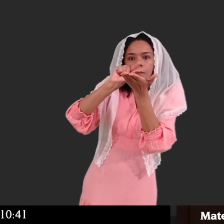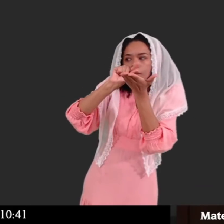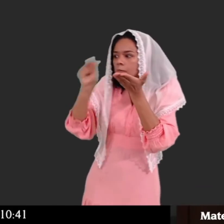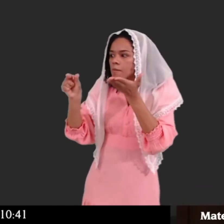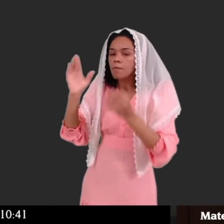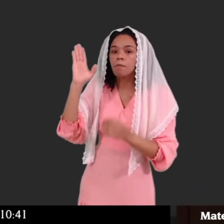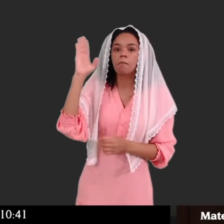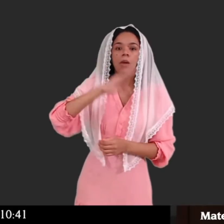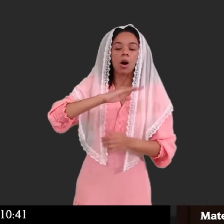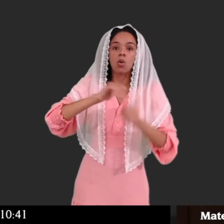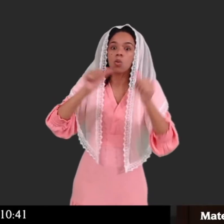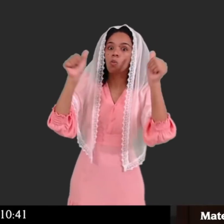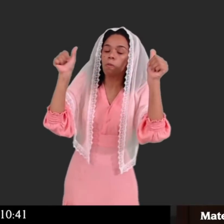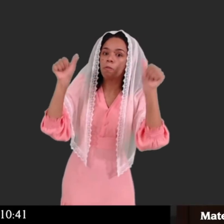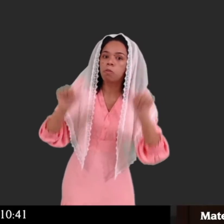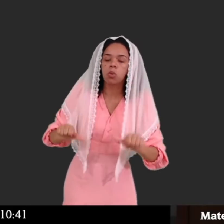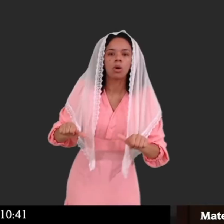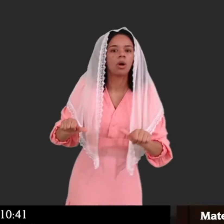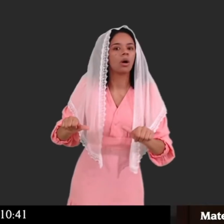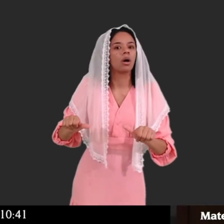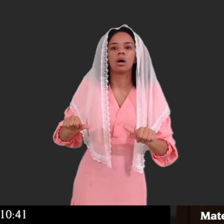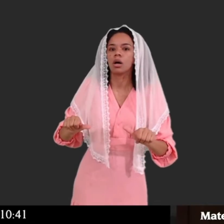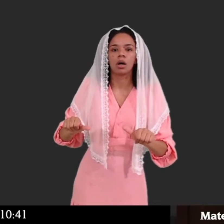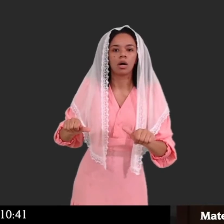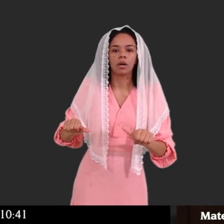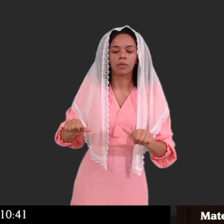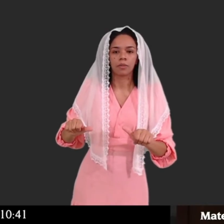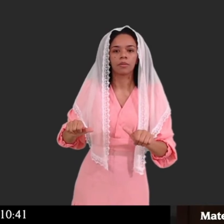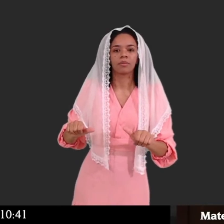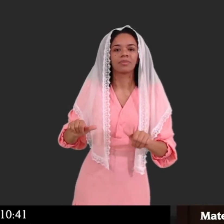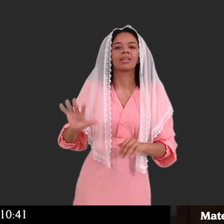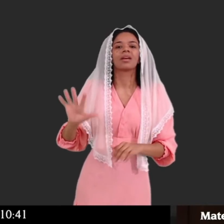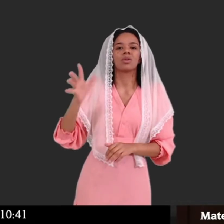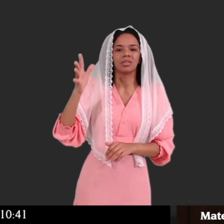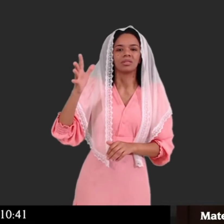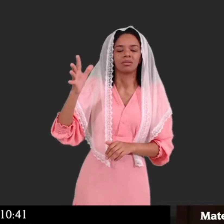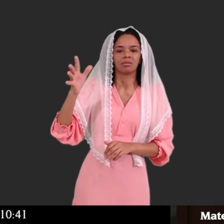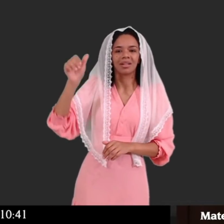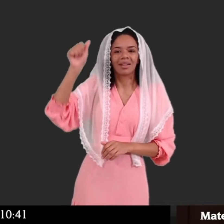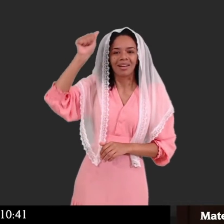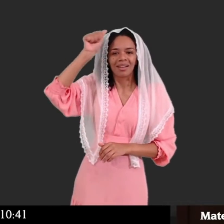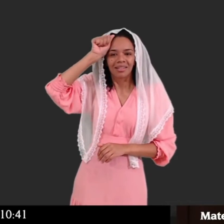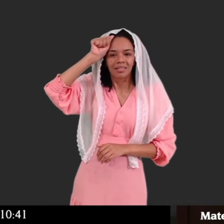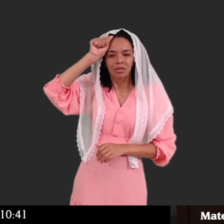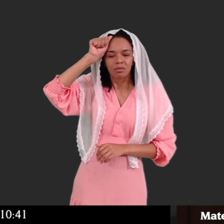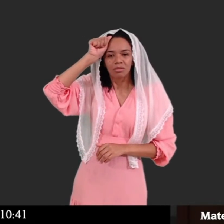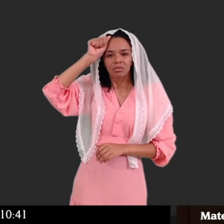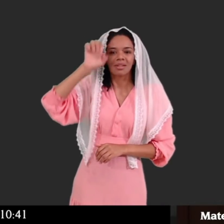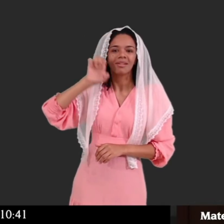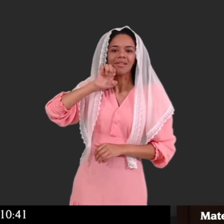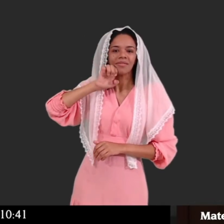e tão terrível, e ela saiu do Éden junto com Adão e se alastrou pela terra.